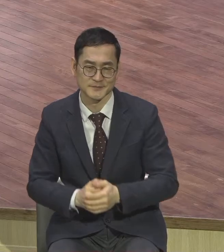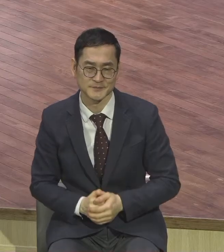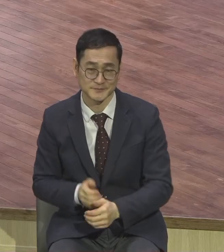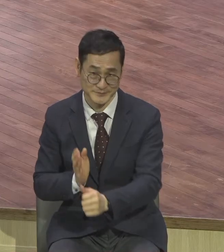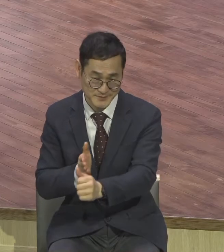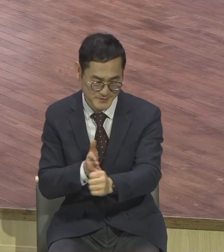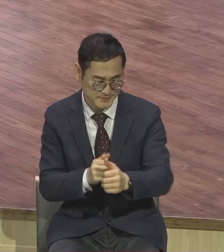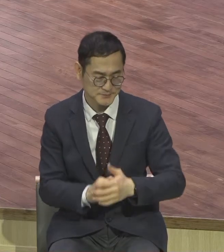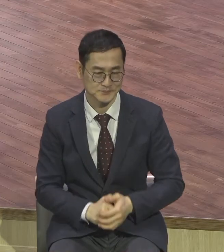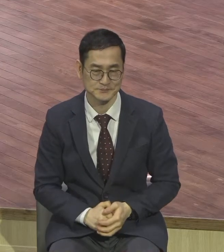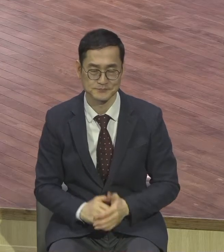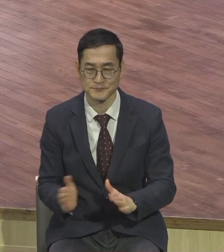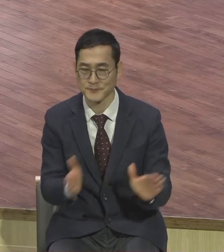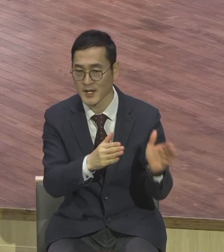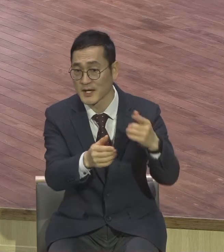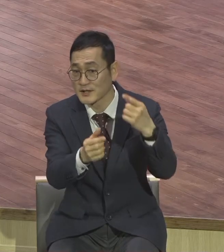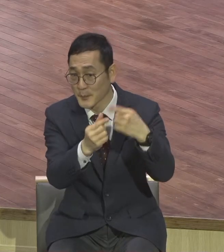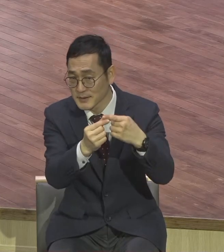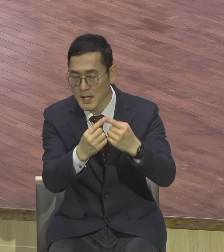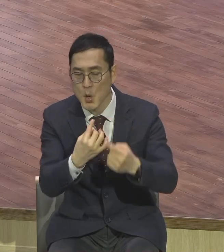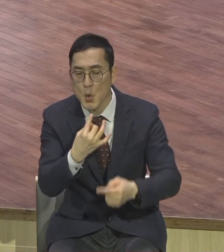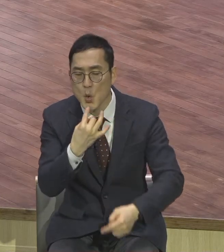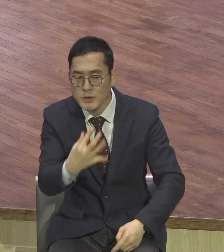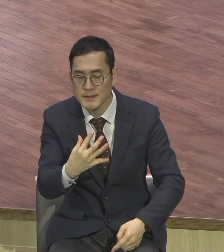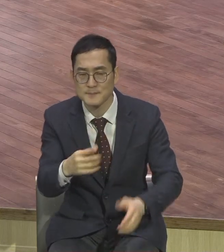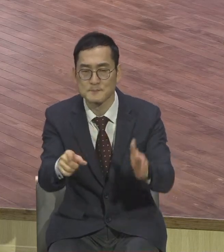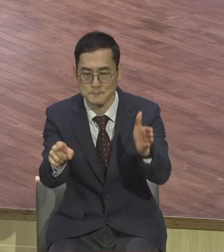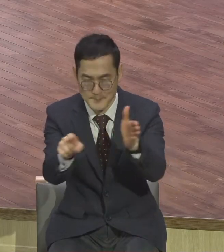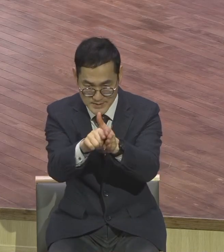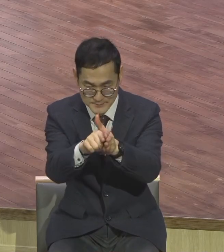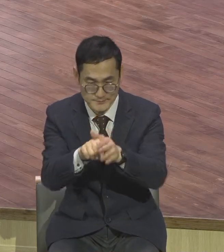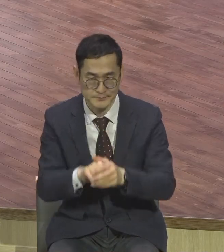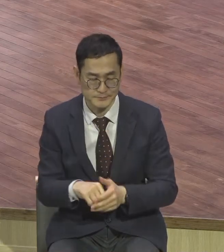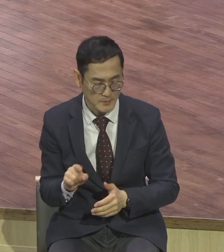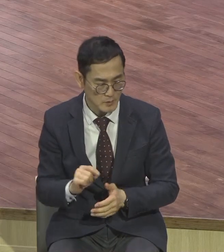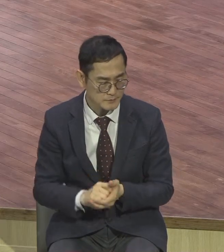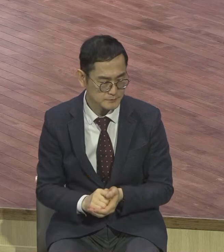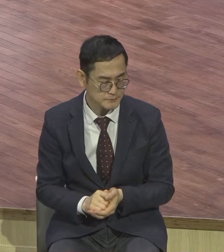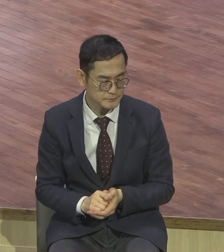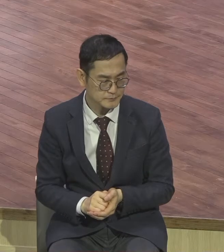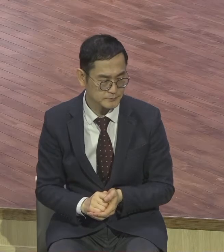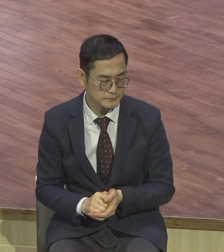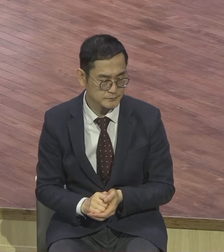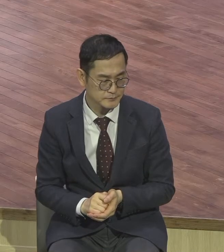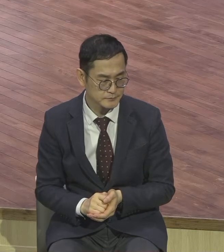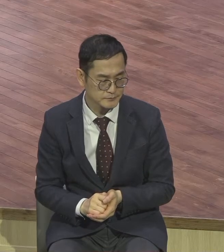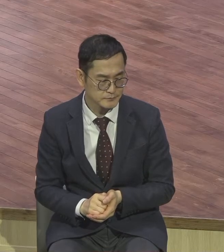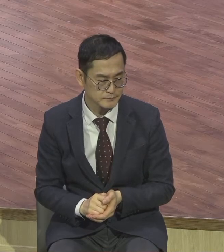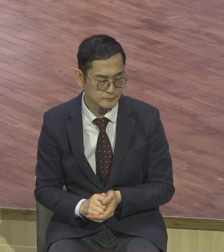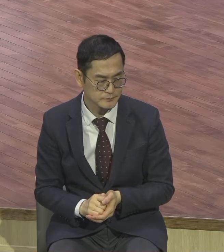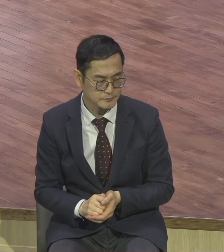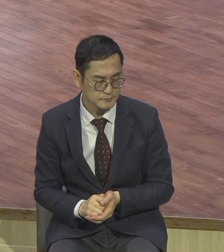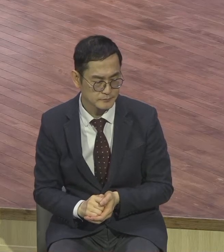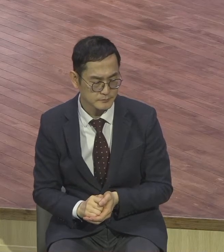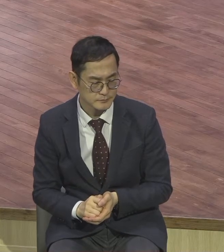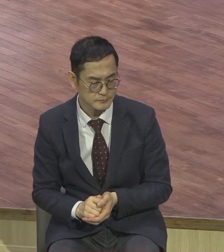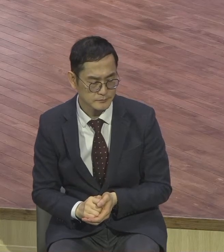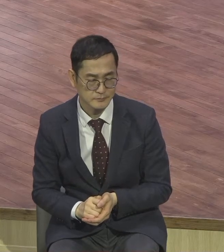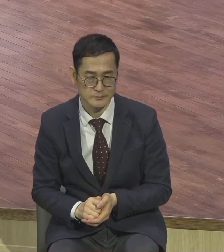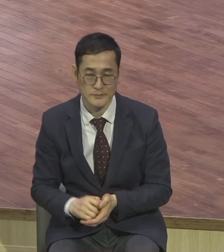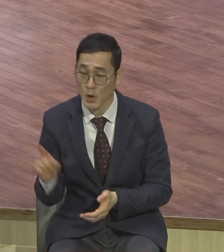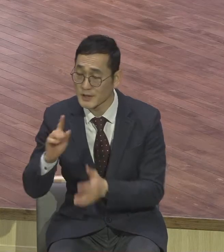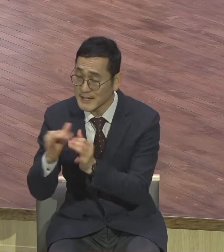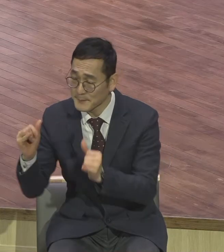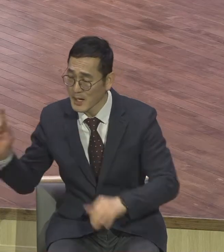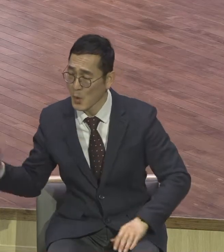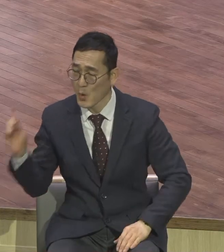오직 믿음 14절입니다. 그들이 무리에게 이르며 한 사람이 예수께 와서 꿇어 엎드려 이르되 주여